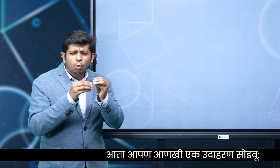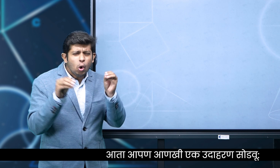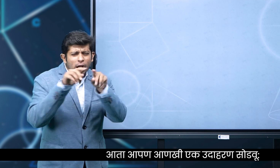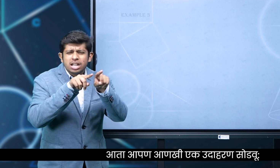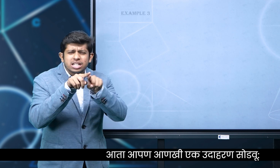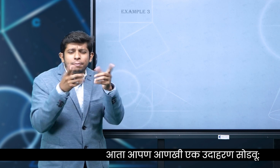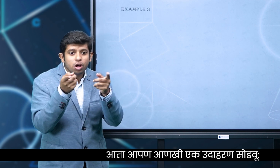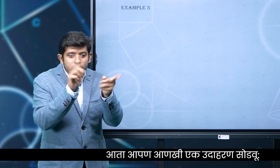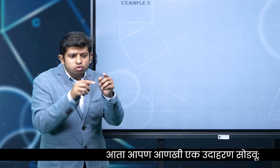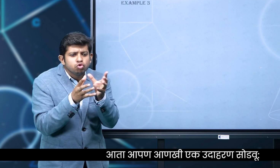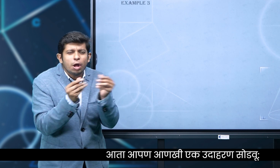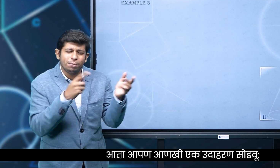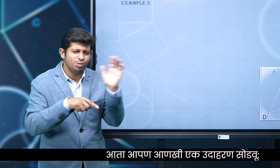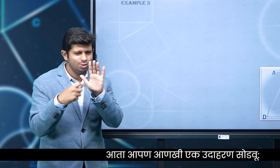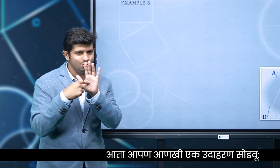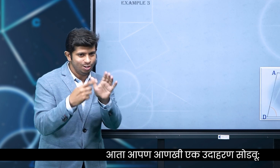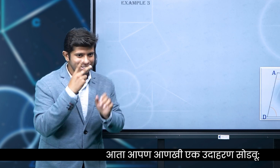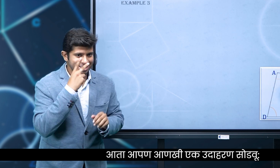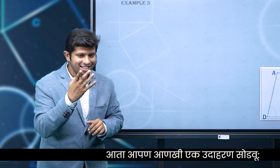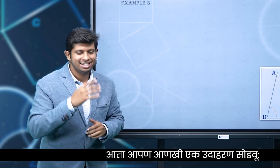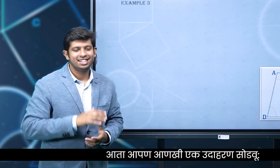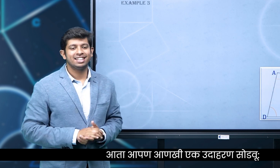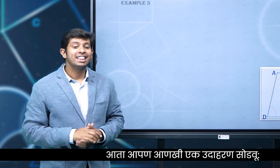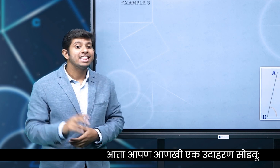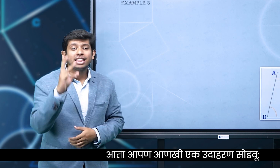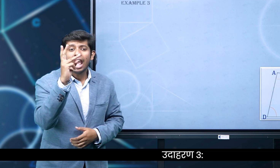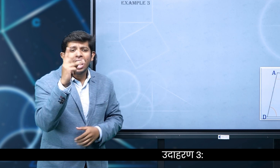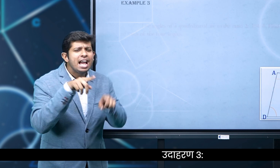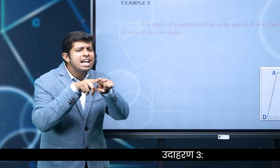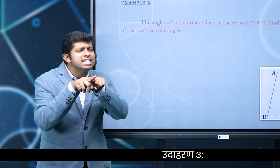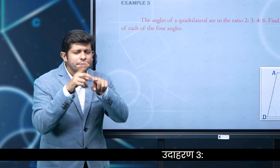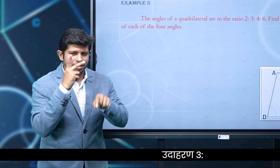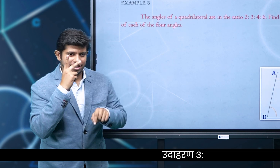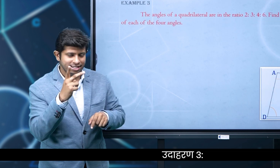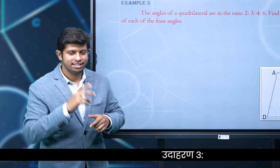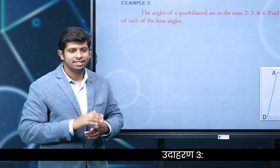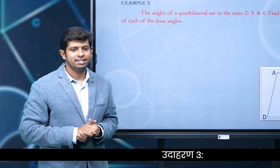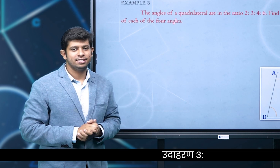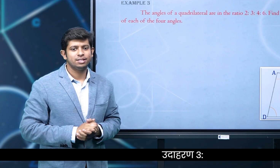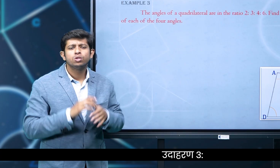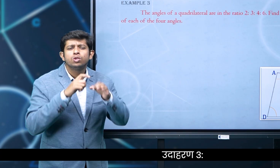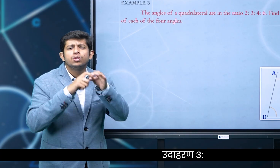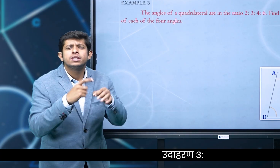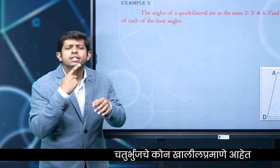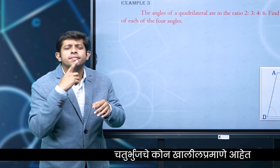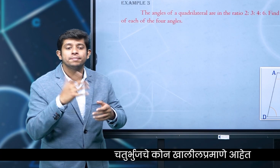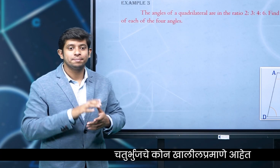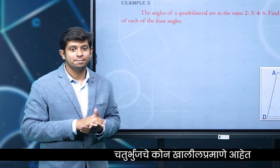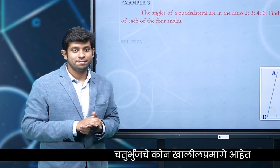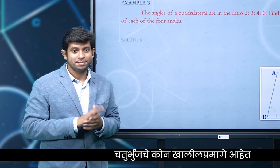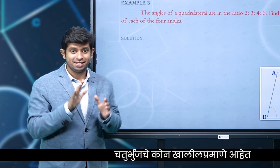आता आपण आणखी एक उदाहरण सोडवू. उदाहरण 3. चतुर्भुज हे